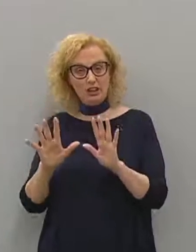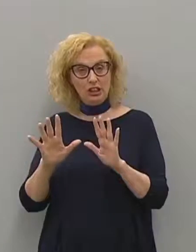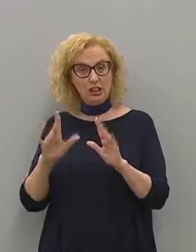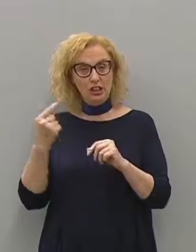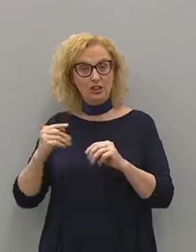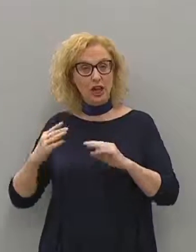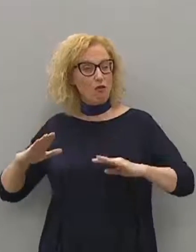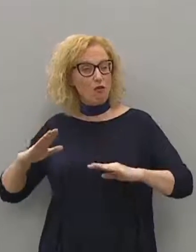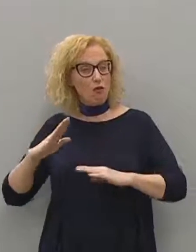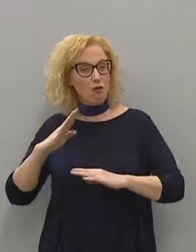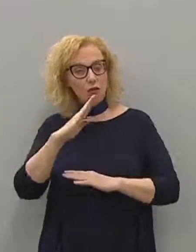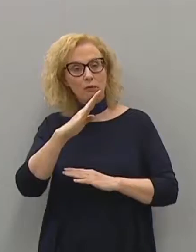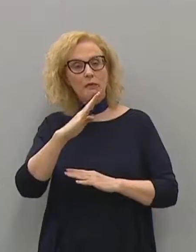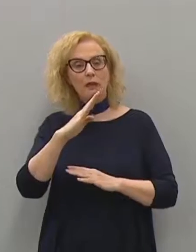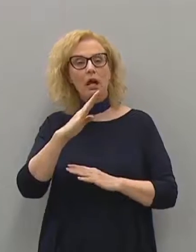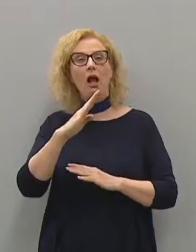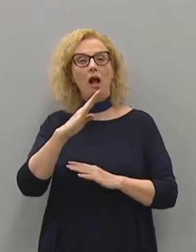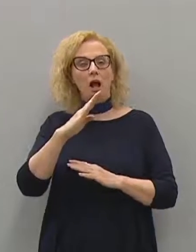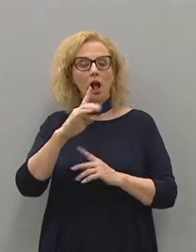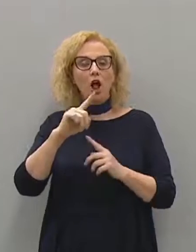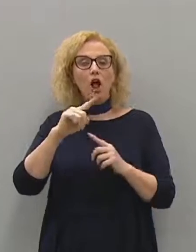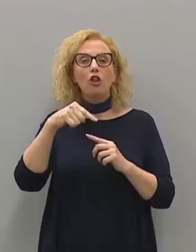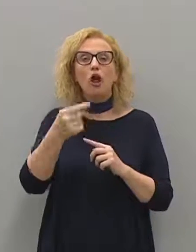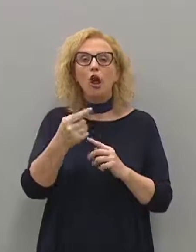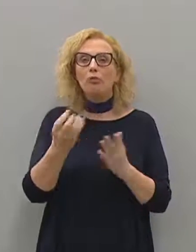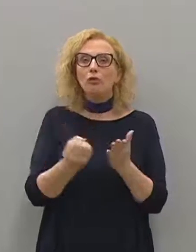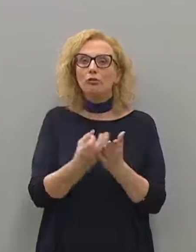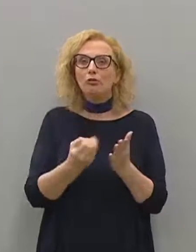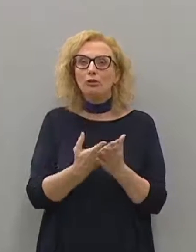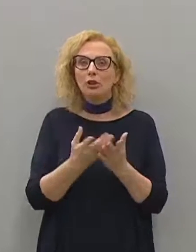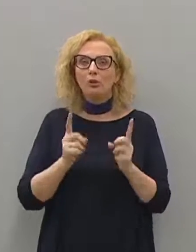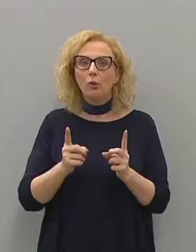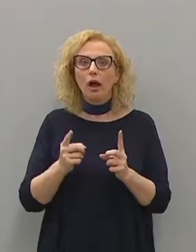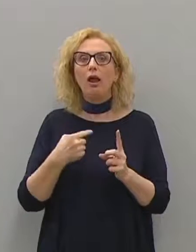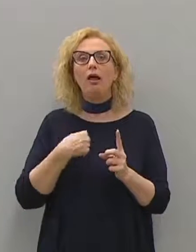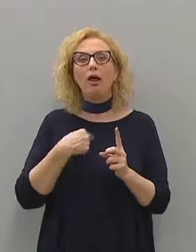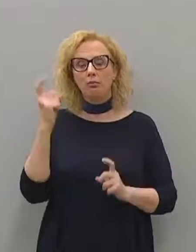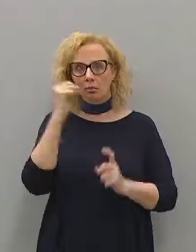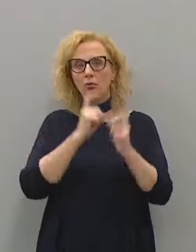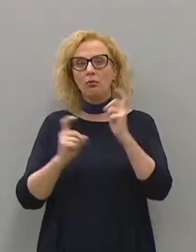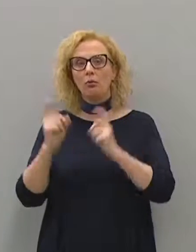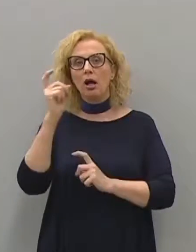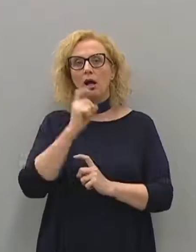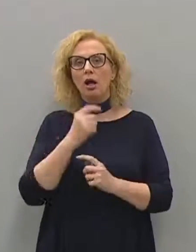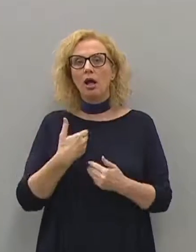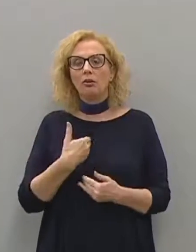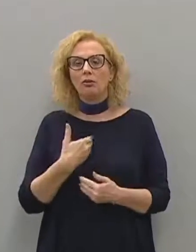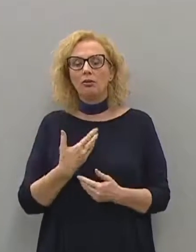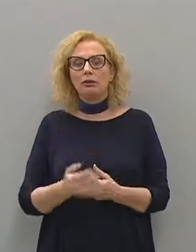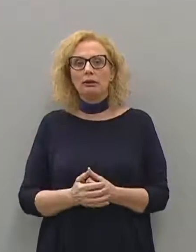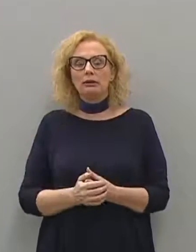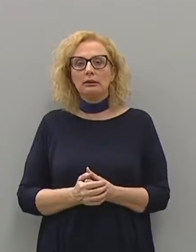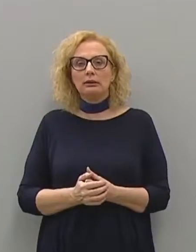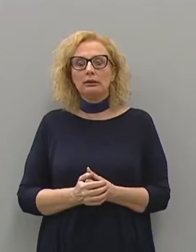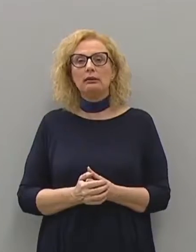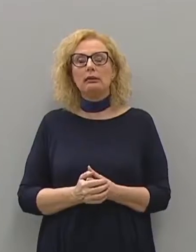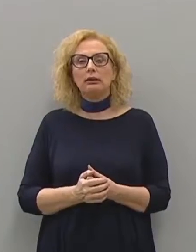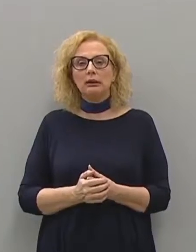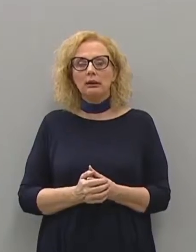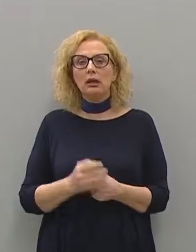questo piccolo io sono preoccupato per quello che può succedere durante le feste natalizie e questo ce lo dobbiamo